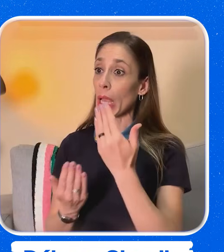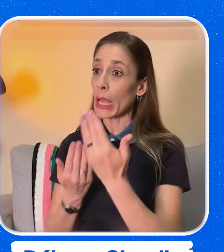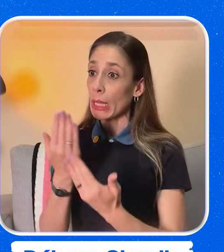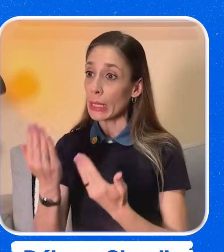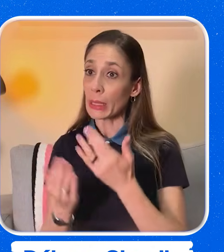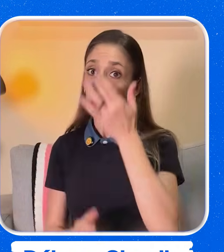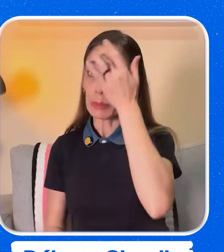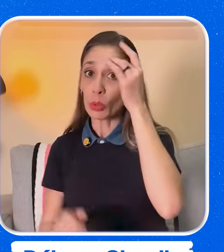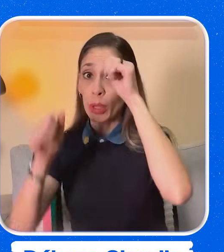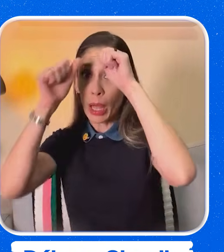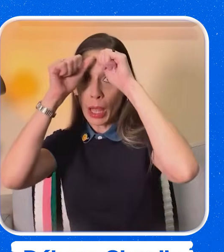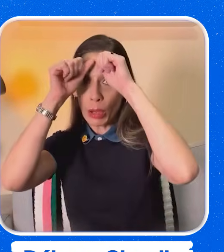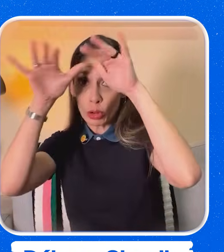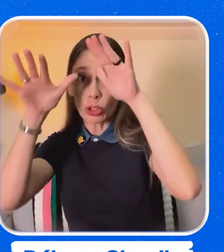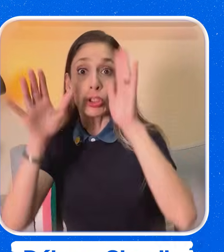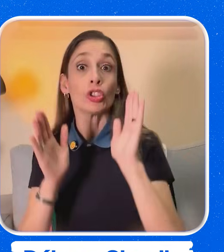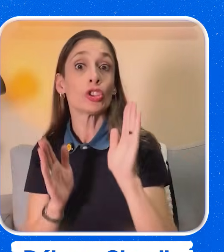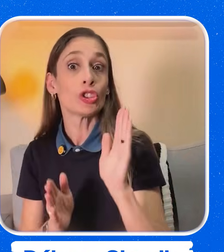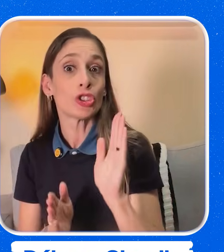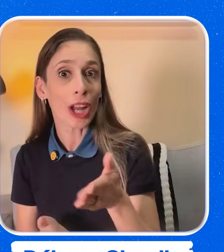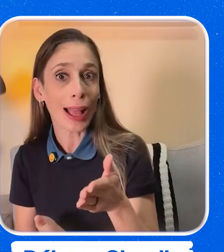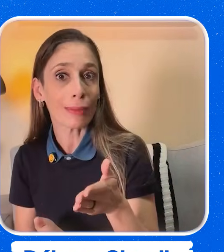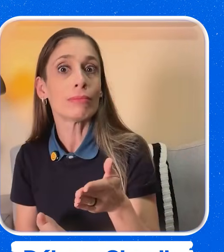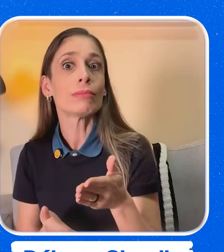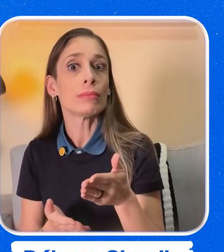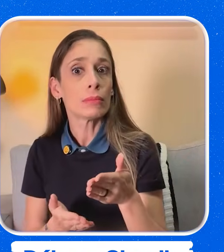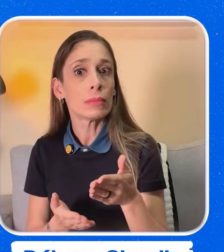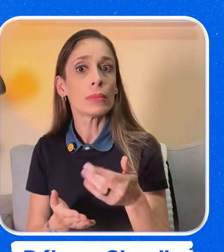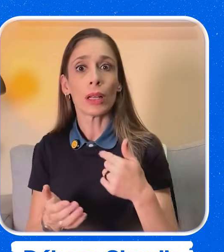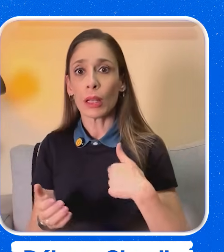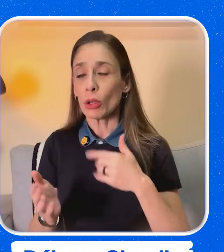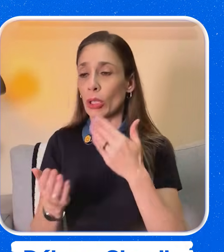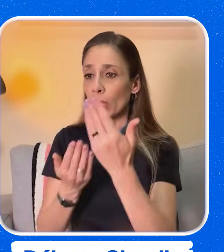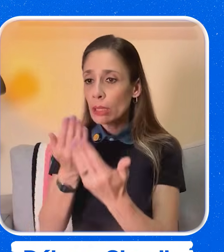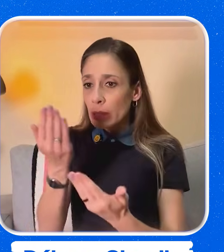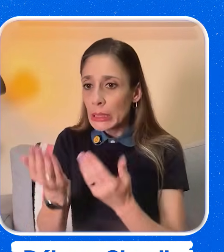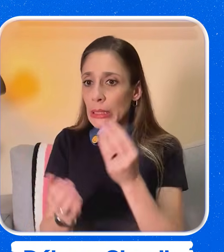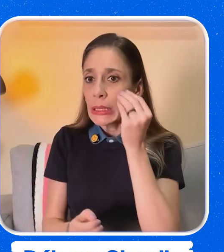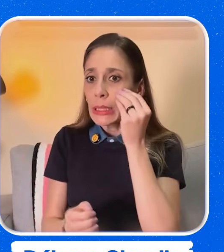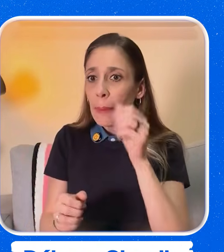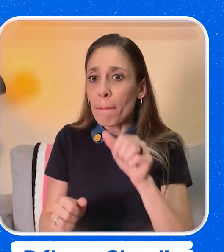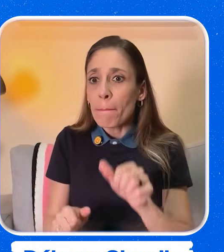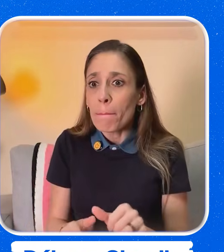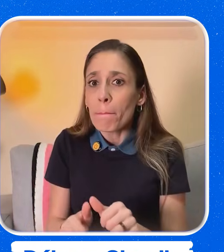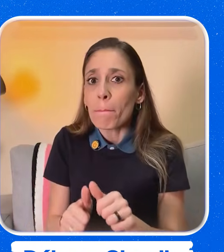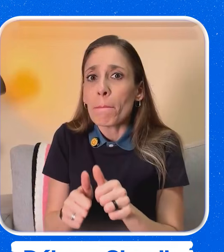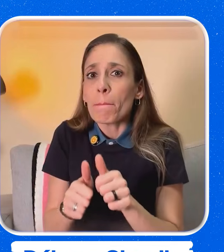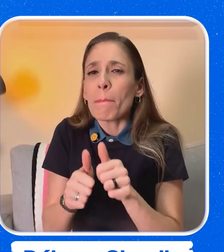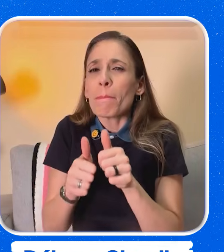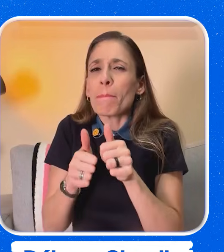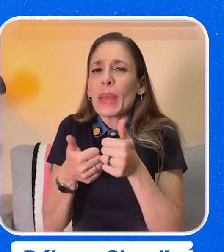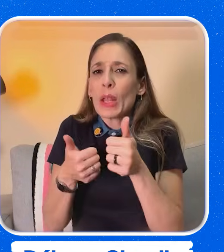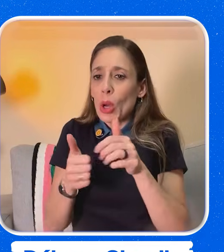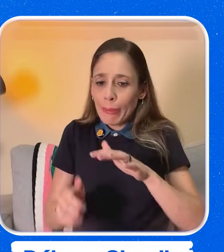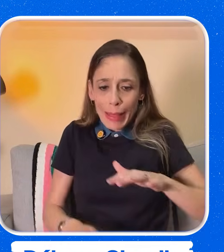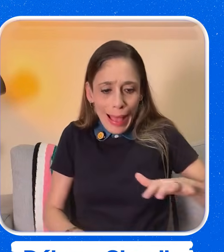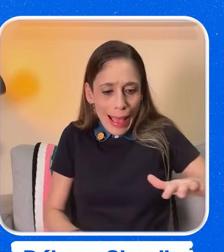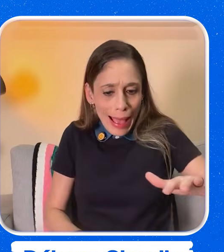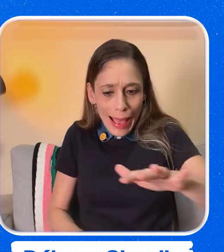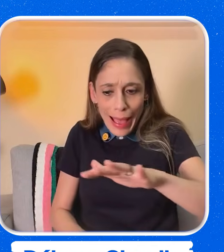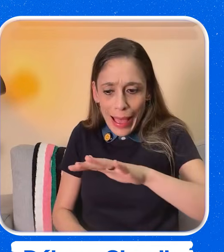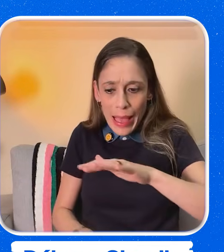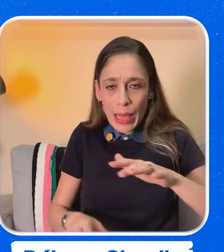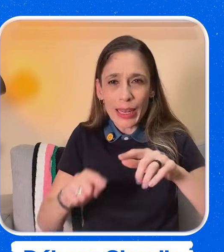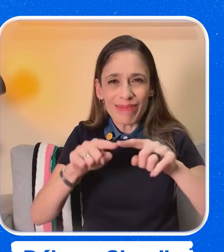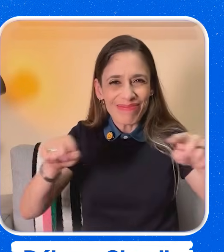pessoas autistas e tentei melhorar o meu ambiente de trabalho, né? Tentei adaptar de acordo com as